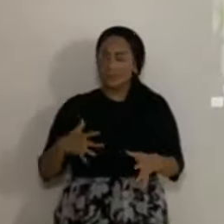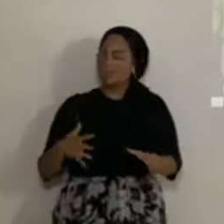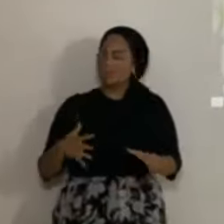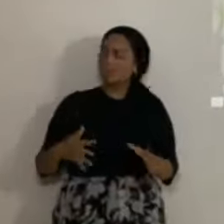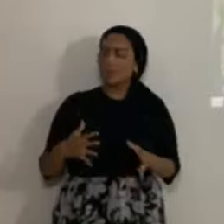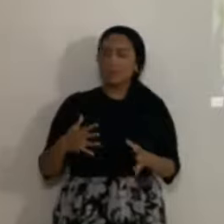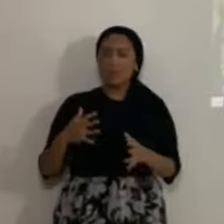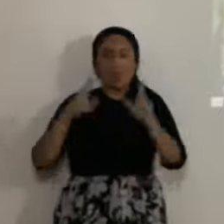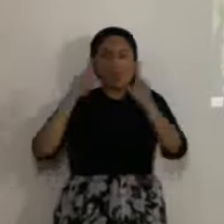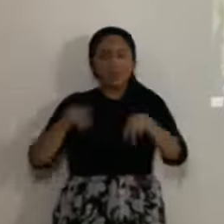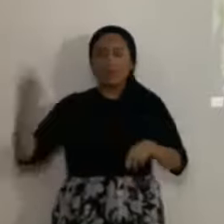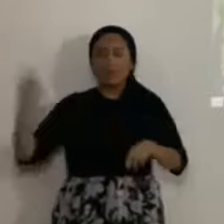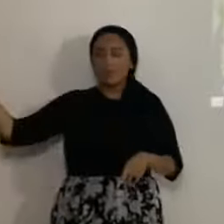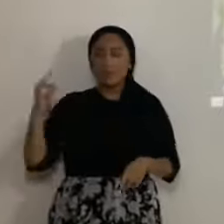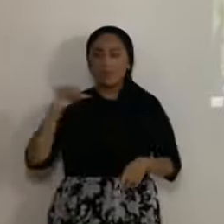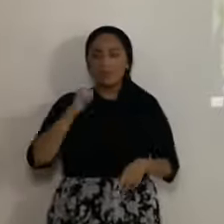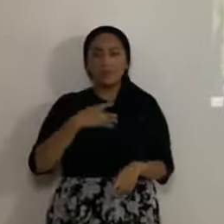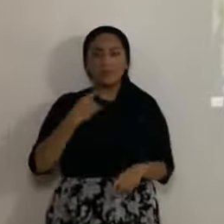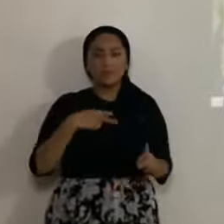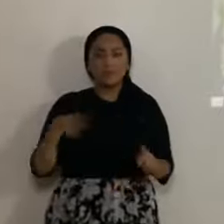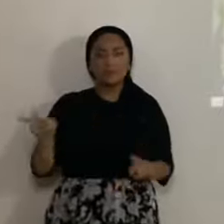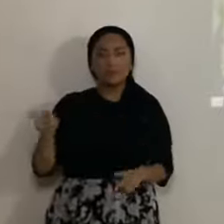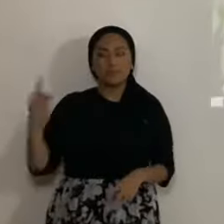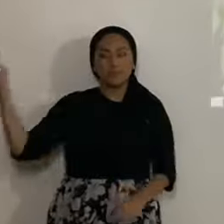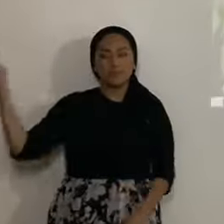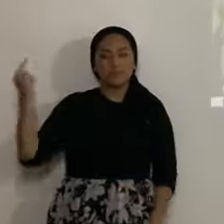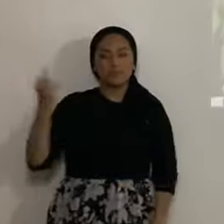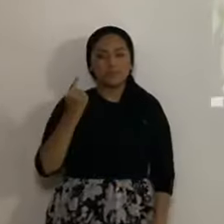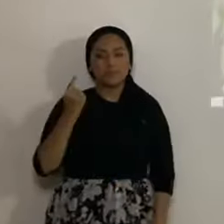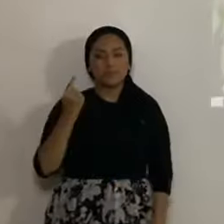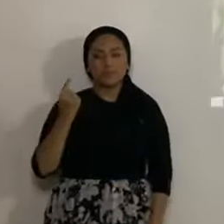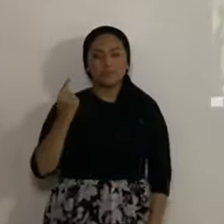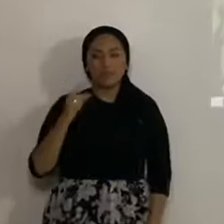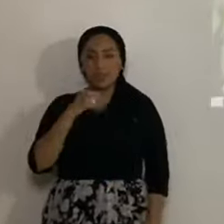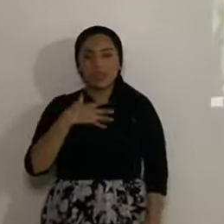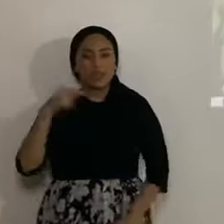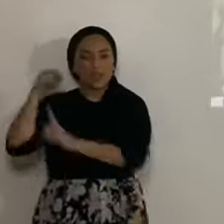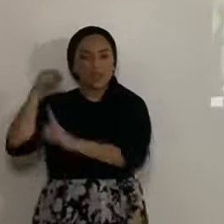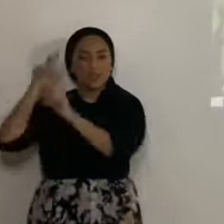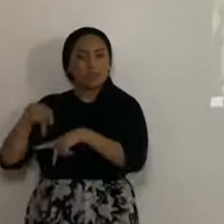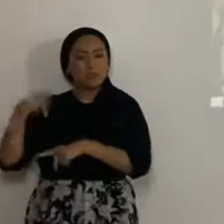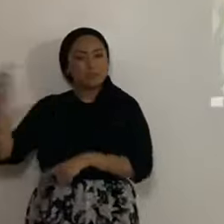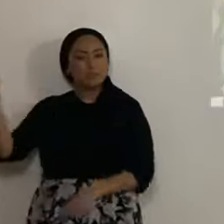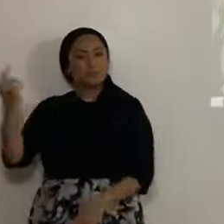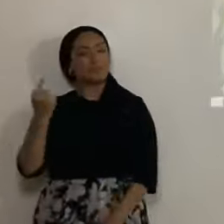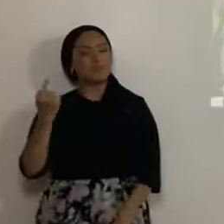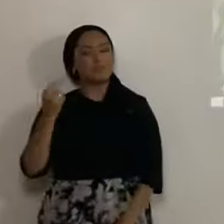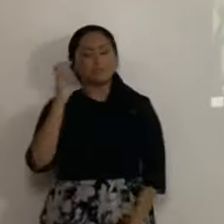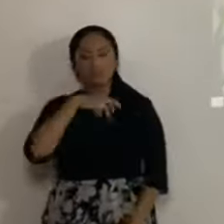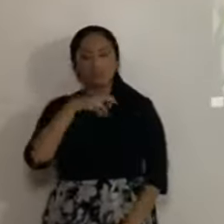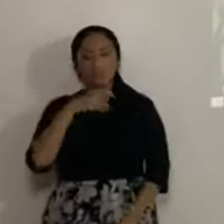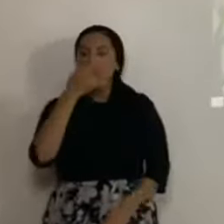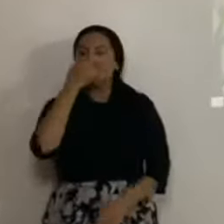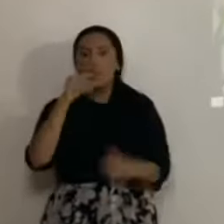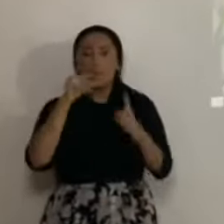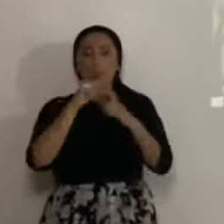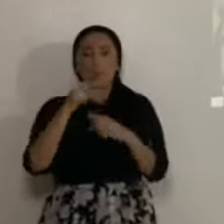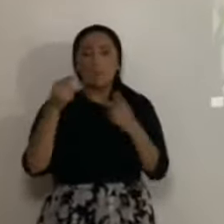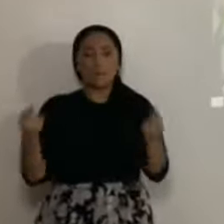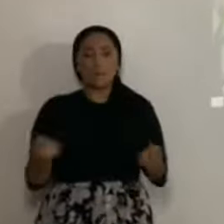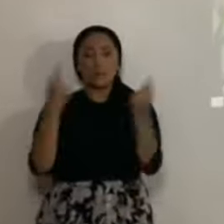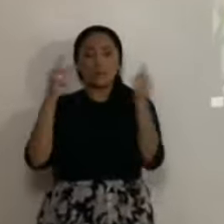llegado una persona desagradable, una persona con la sangre pesada, como decimos aquí en México, en pocas palabras, una persona una